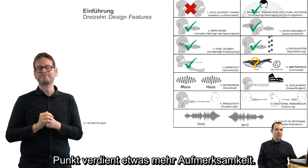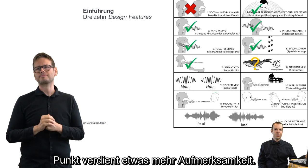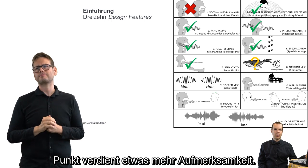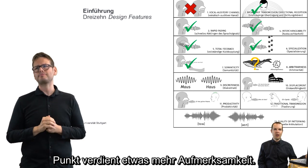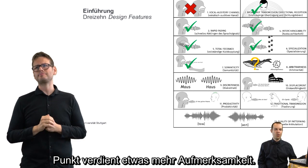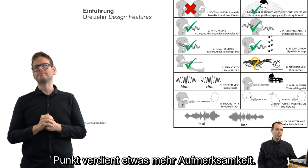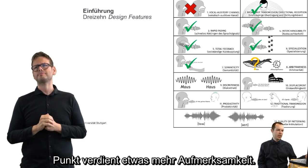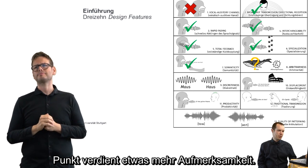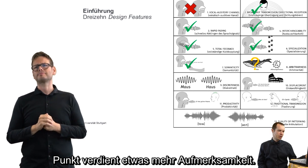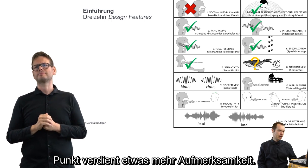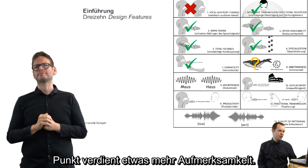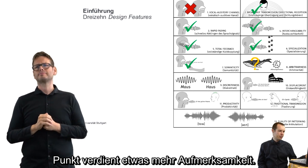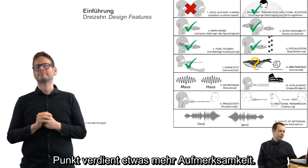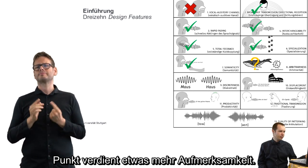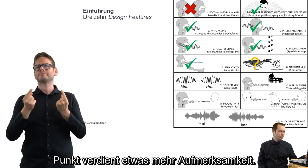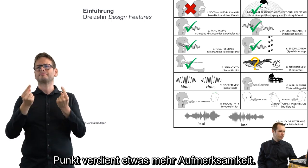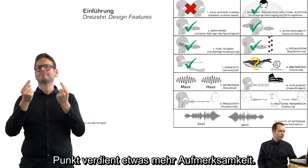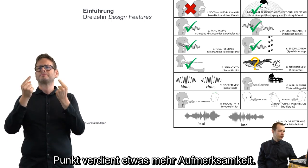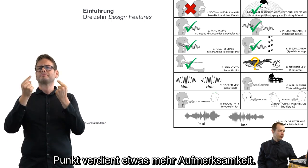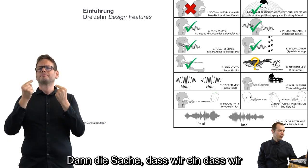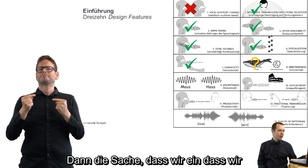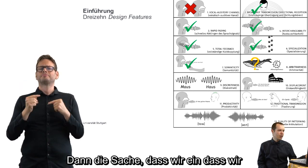etwas mehr Aufmerksamkeit.